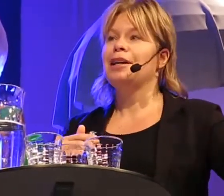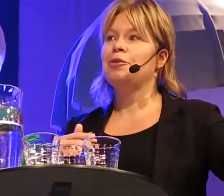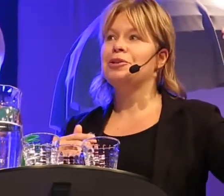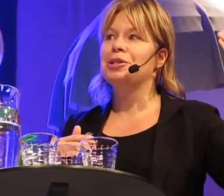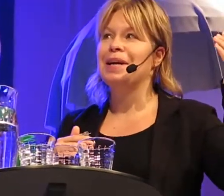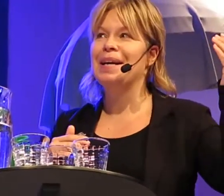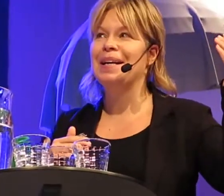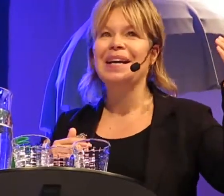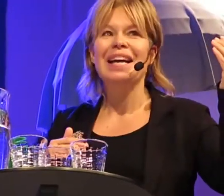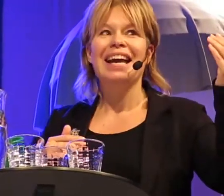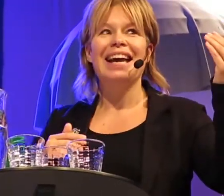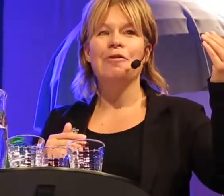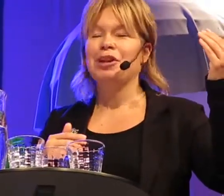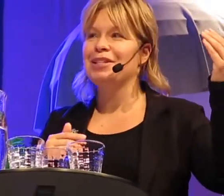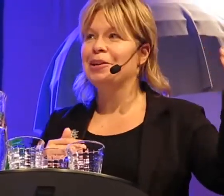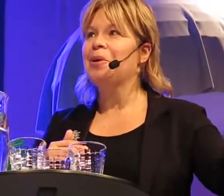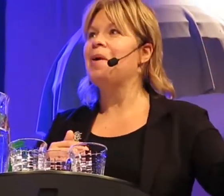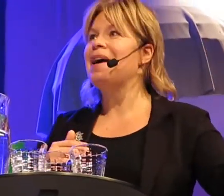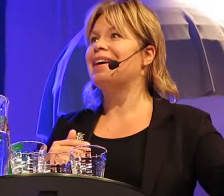för det.